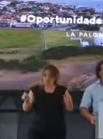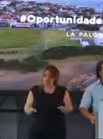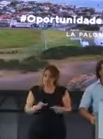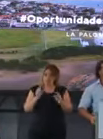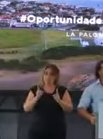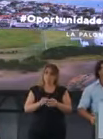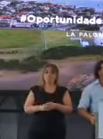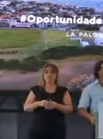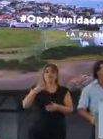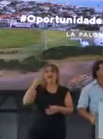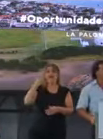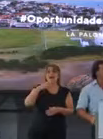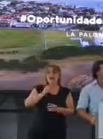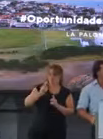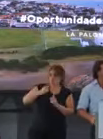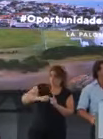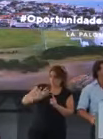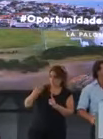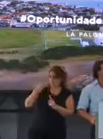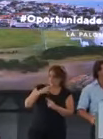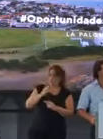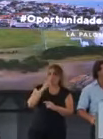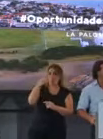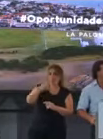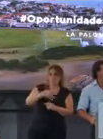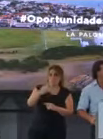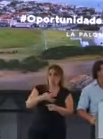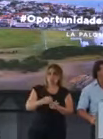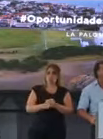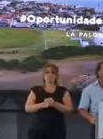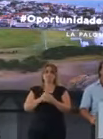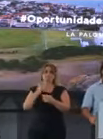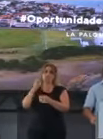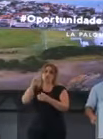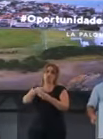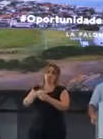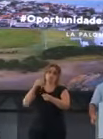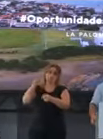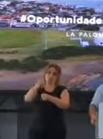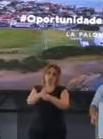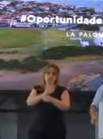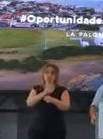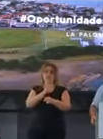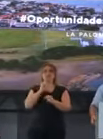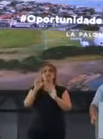En agosto del 2014 el Partido Nacional votó en contra de la ley de obligación financiera.